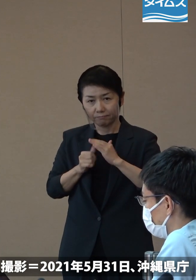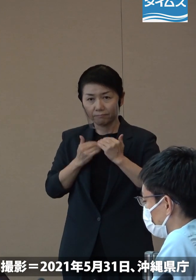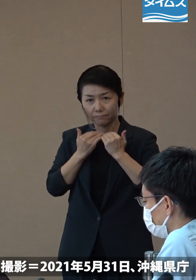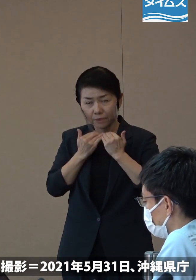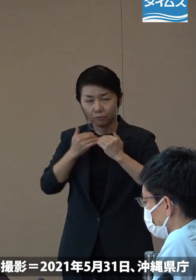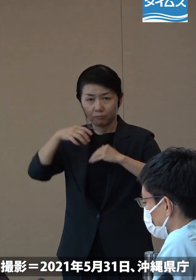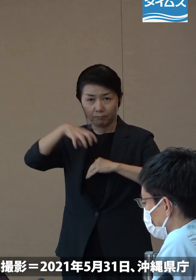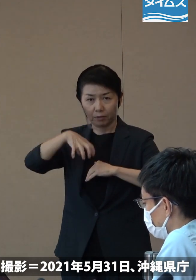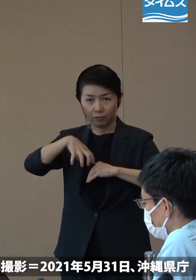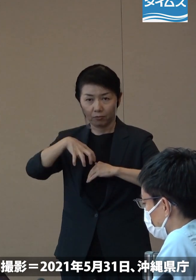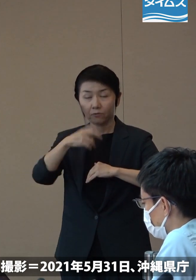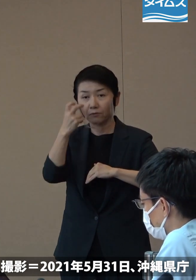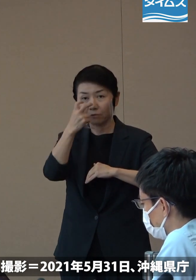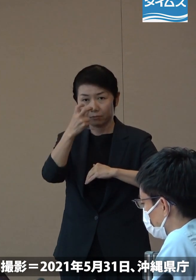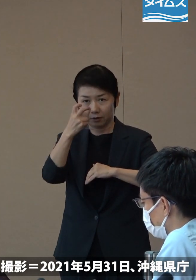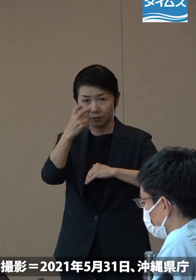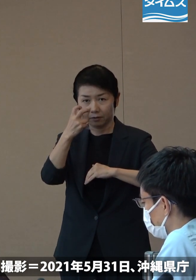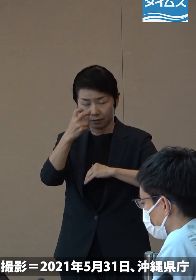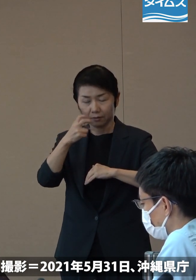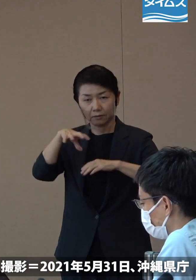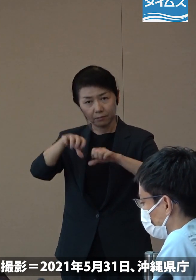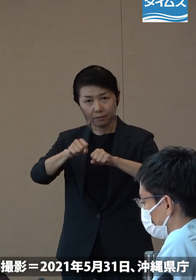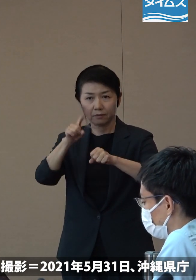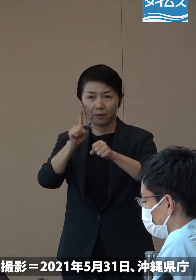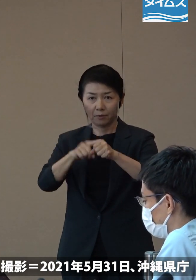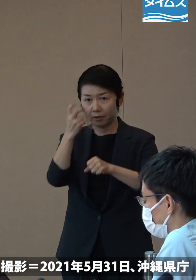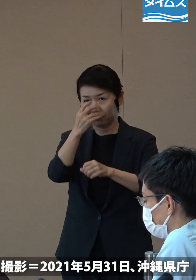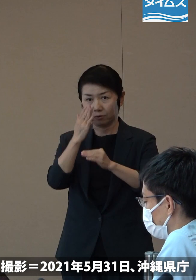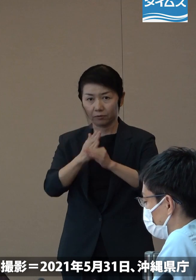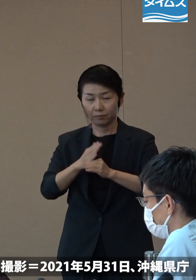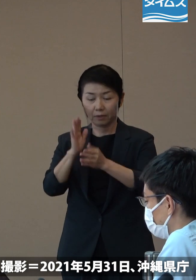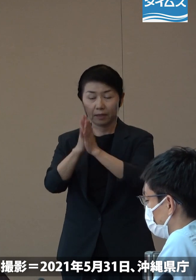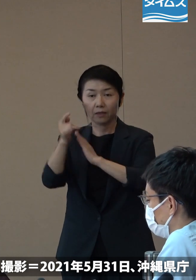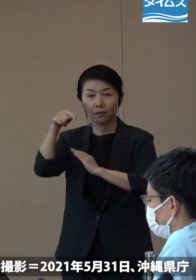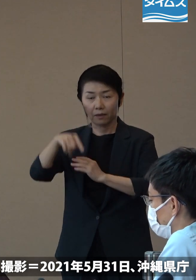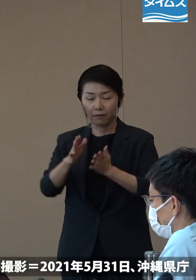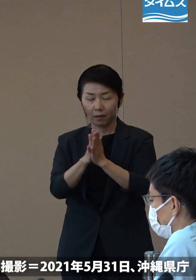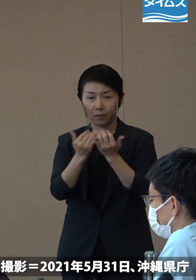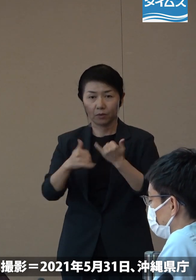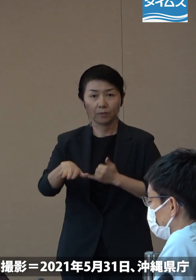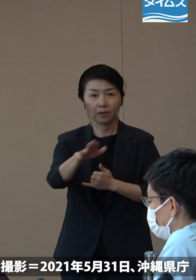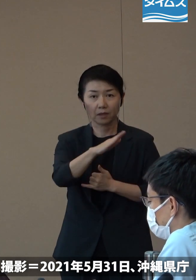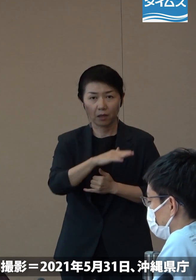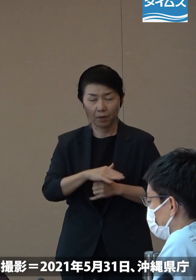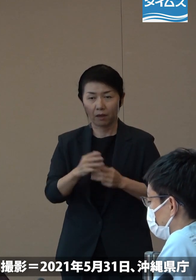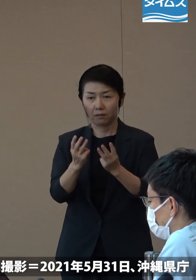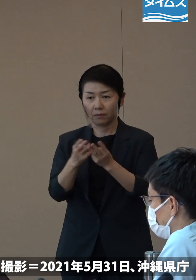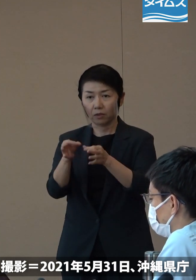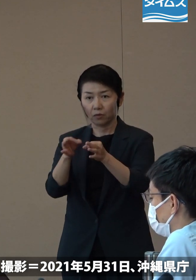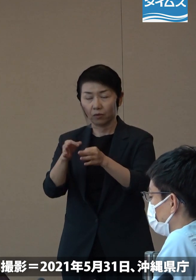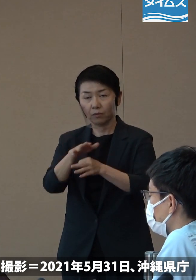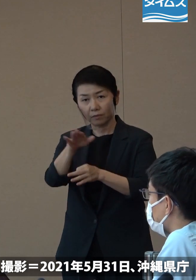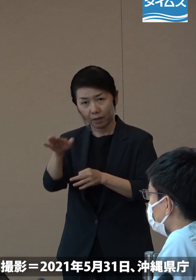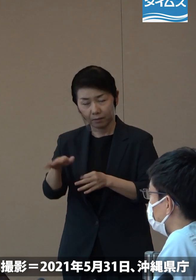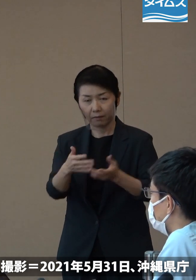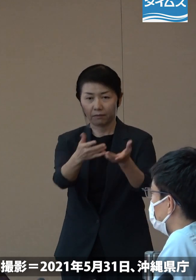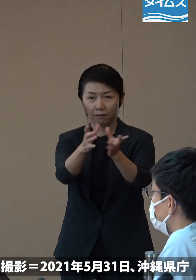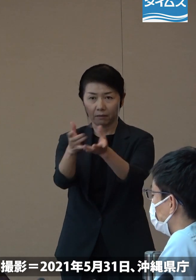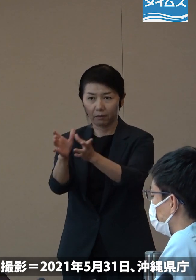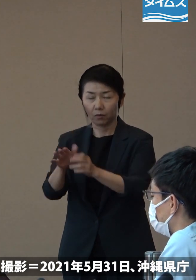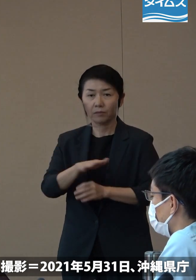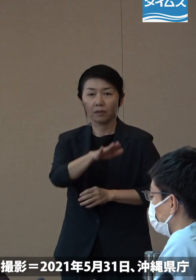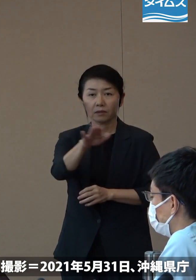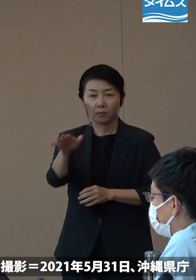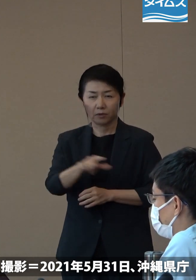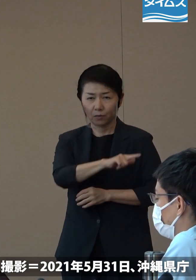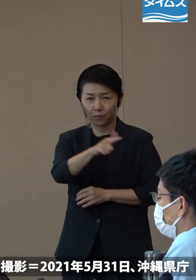。県は緊急事態宣言の期間中、県民の皆様や数多くの業界などに様